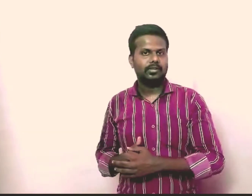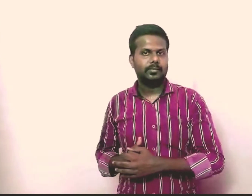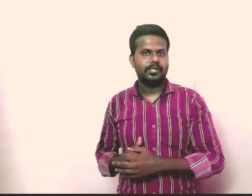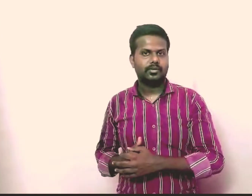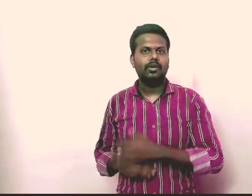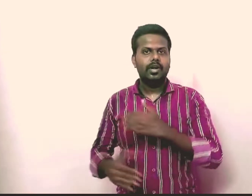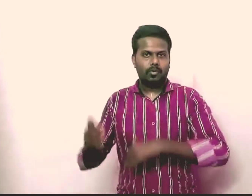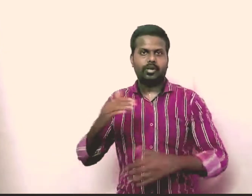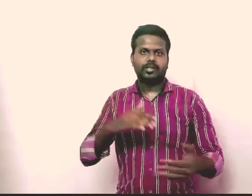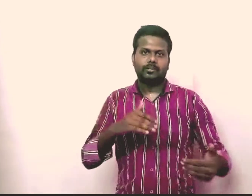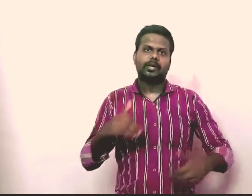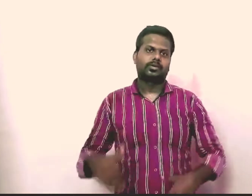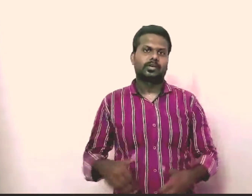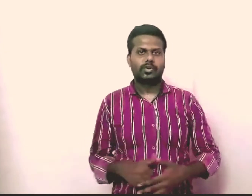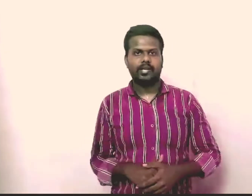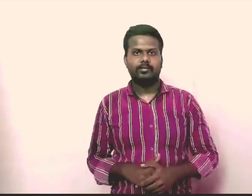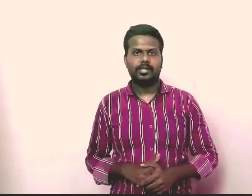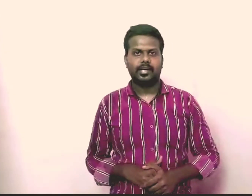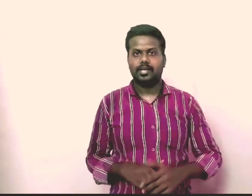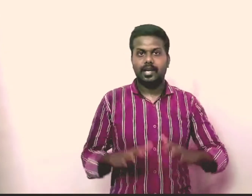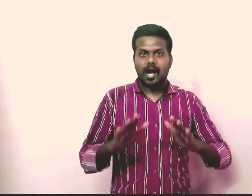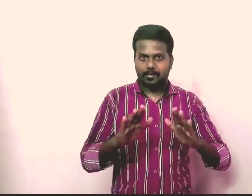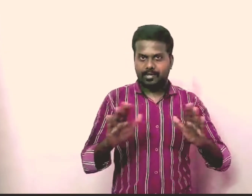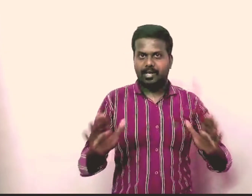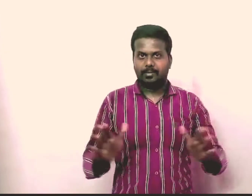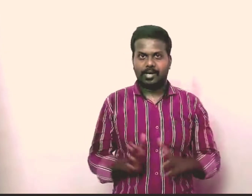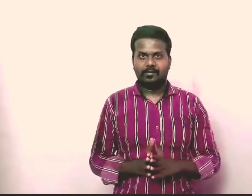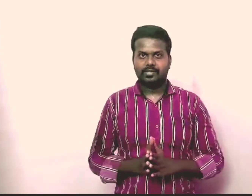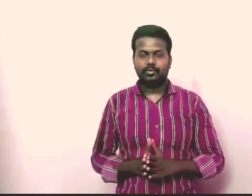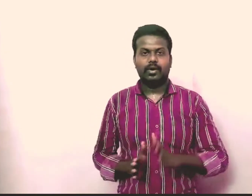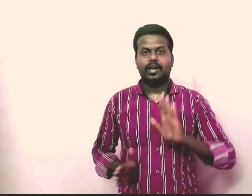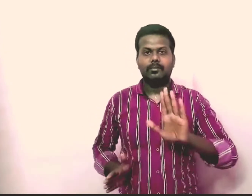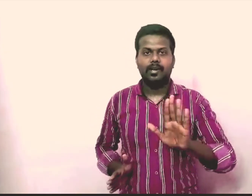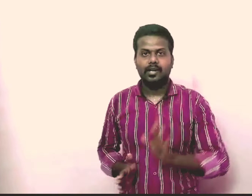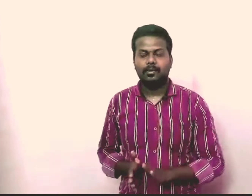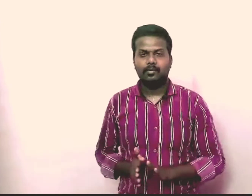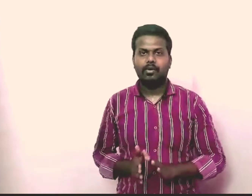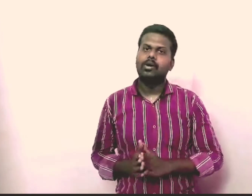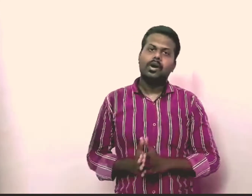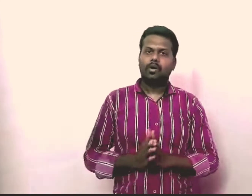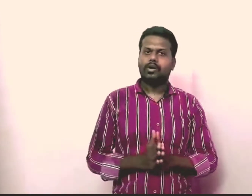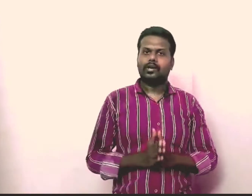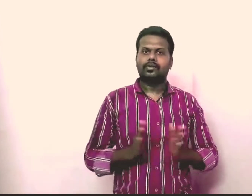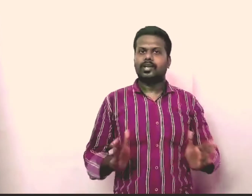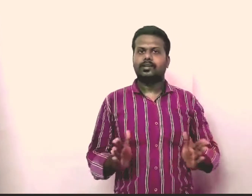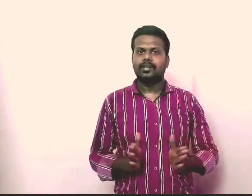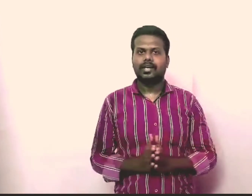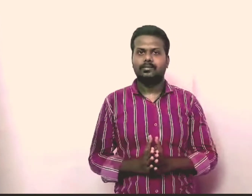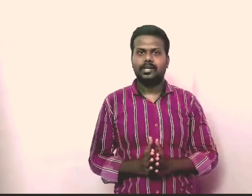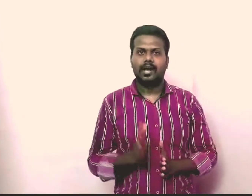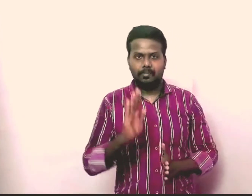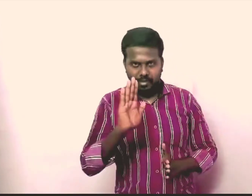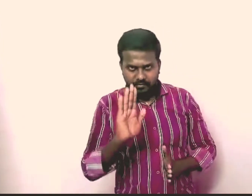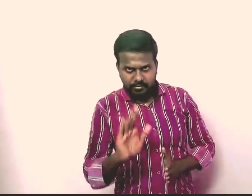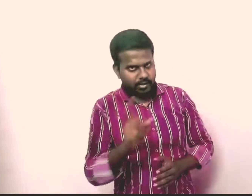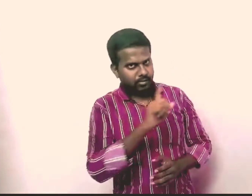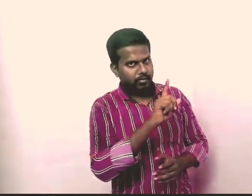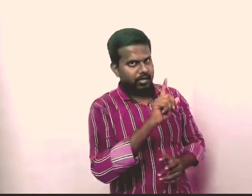இருந்து பேசுறோம், உங்களுக்கு இந்த மாதிரி ஒருத்தர் கொரியர் அனுப்பியிருக்காரு அப்படின்னு எல்லாம் பக்காவா சொல்லுவாங்க. நம்ம என்ன பண்ணுவோம், ஓகே கொரியர் எங்க வீட்டுக்கு அனுப்பிருங்க அப்படின்னு வெயிட் பண்ணிருவோம். பட்